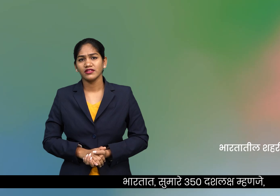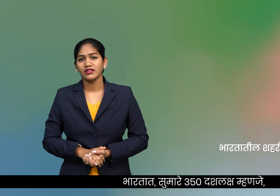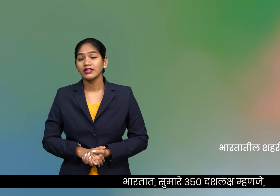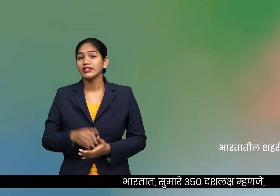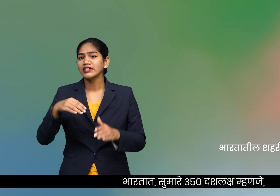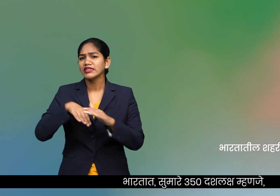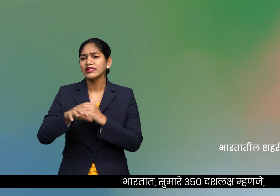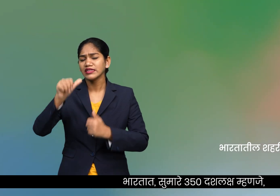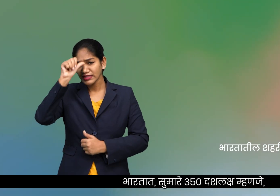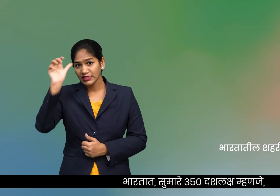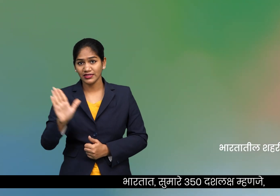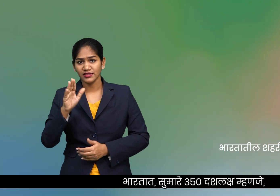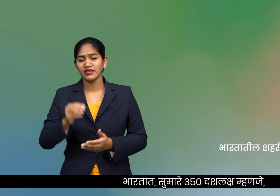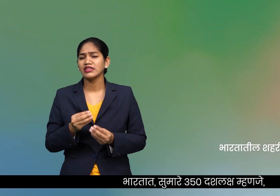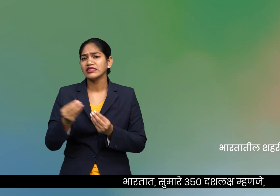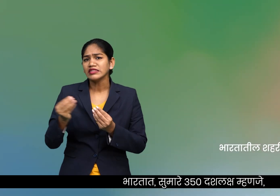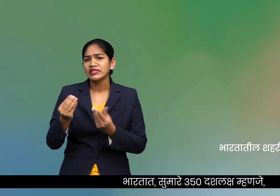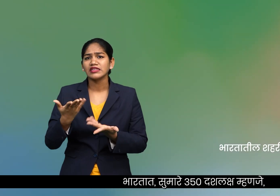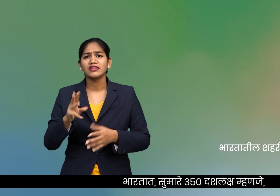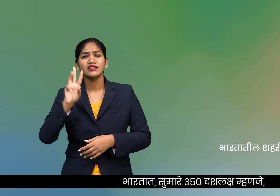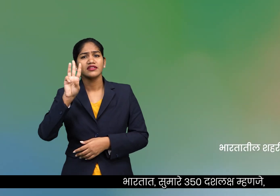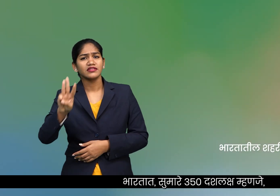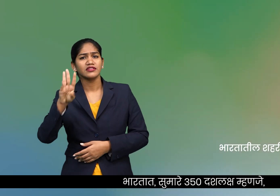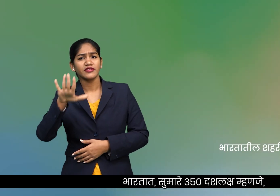भारतात सुमारे 350 दशलक्ष म्हणजे